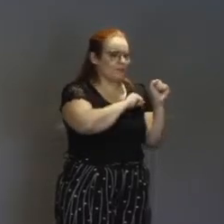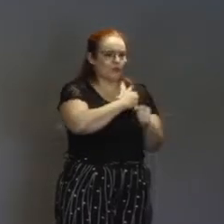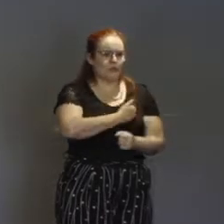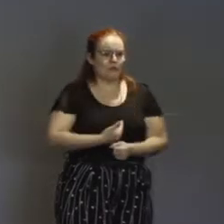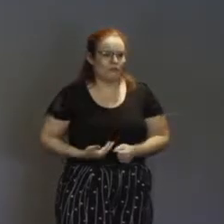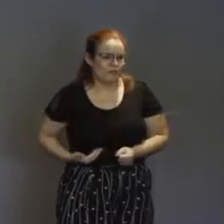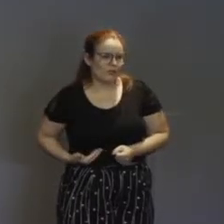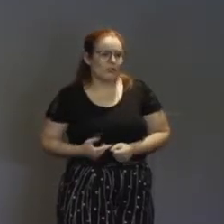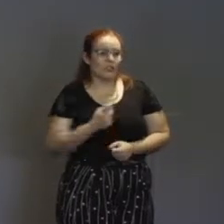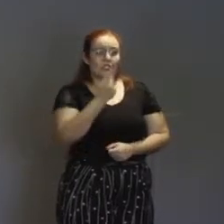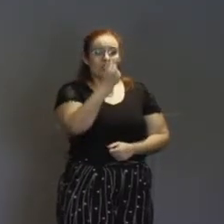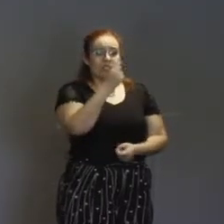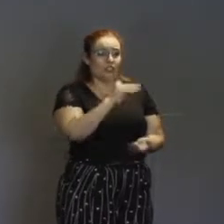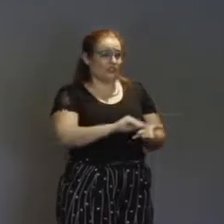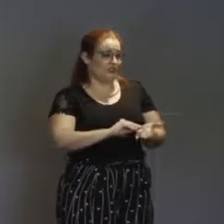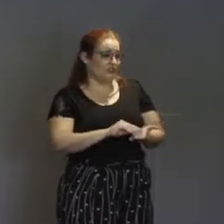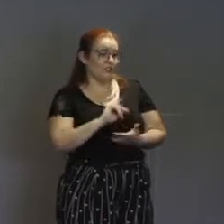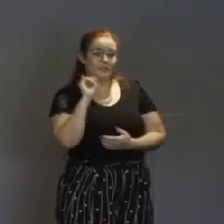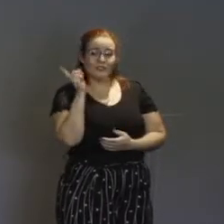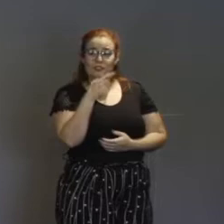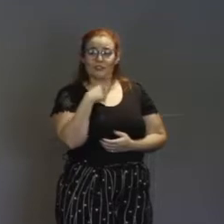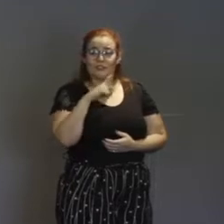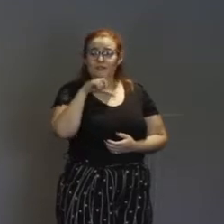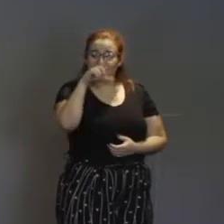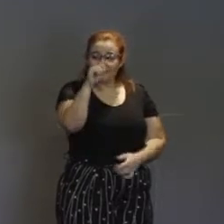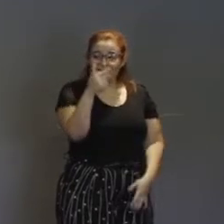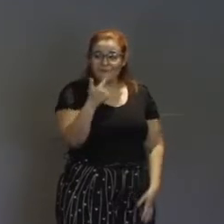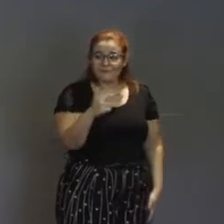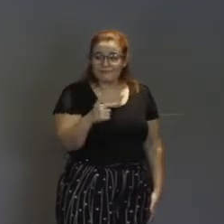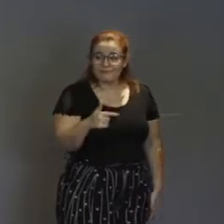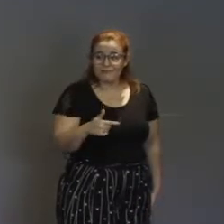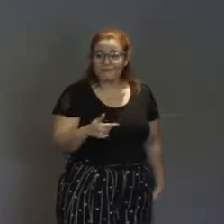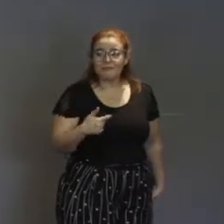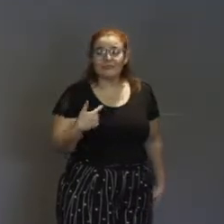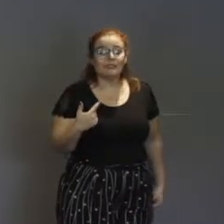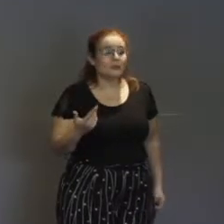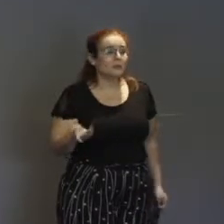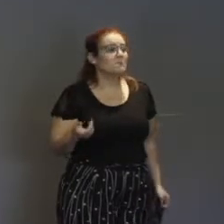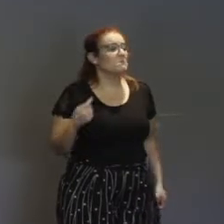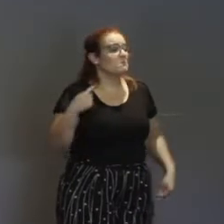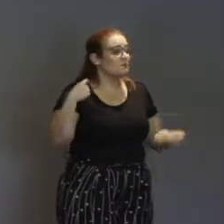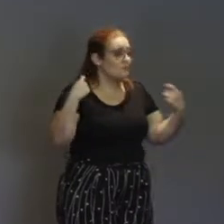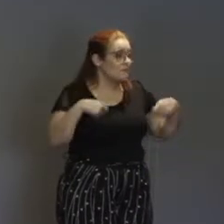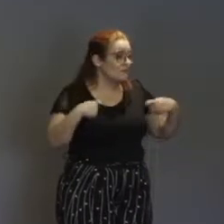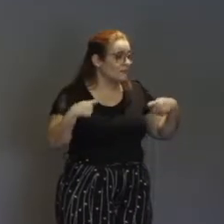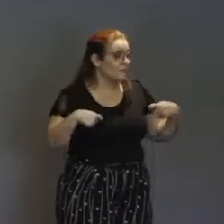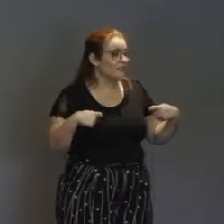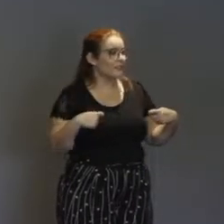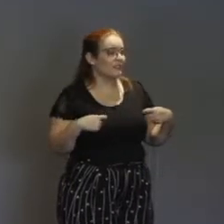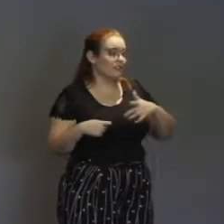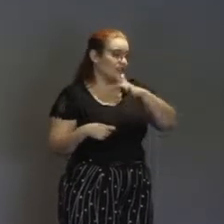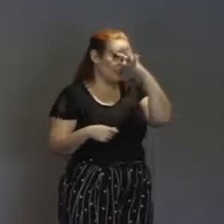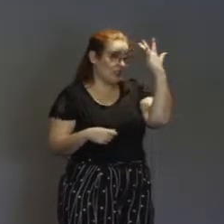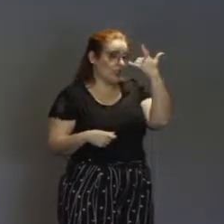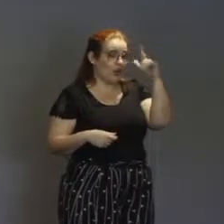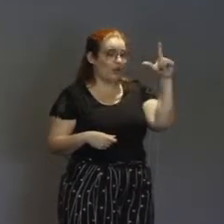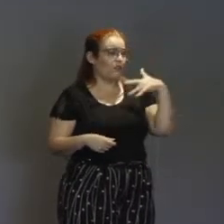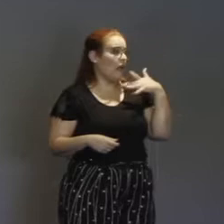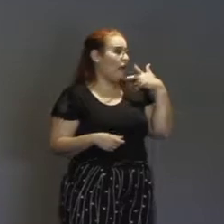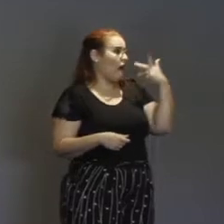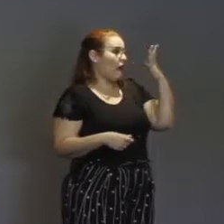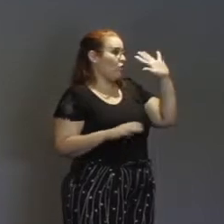governo, a gente não tem escolha, né? Então, a gente é obrigado a abraçar o outro de quem a gente, né, muitas vezes fala assim, sei lá eu, mas é quem